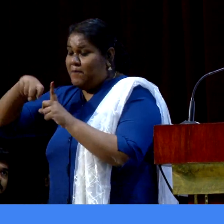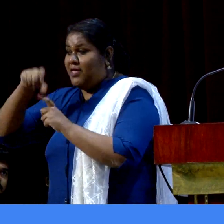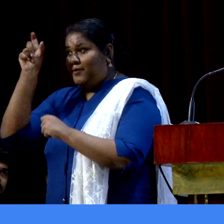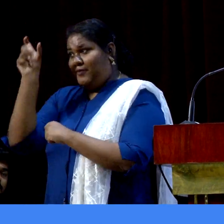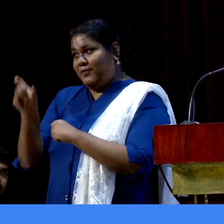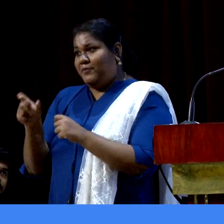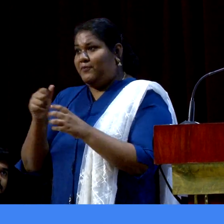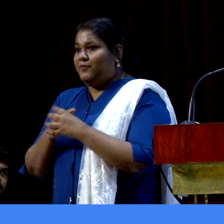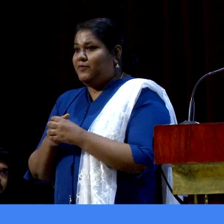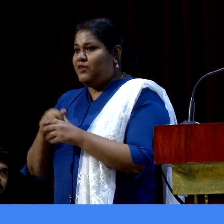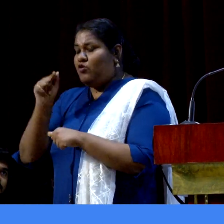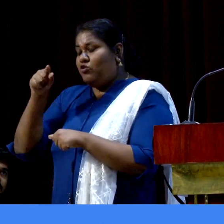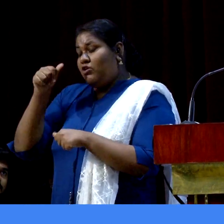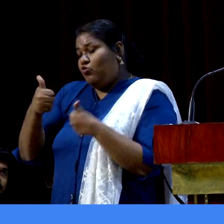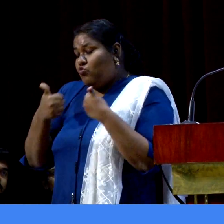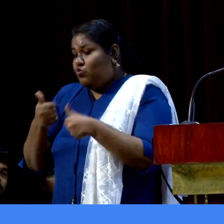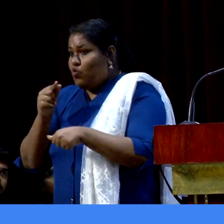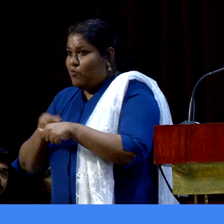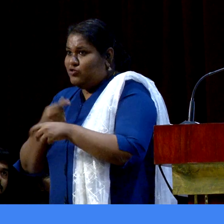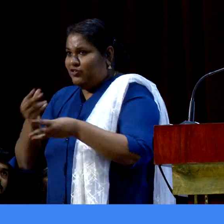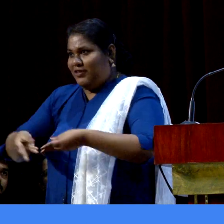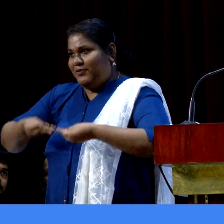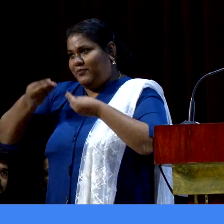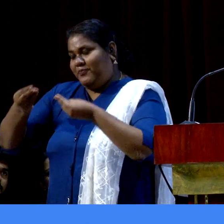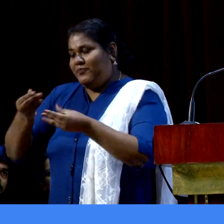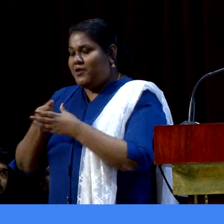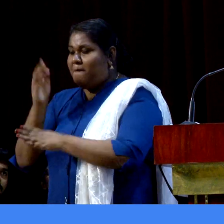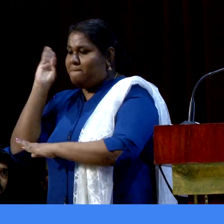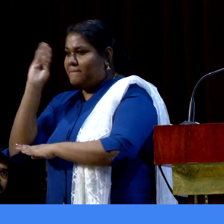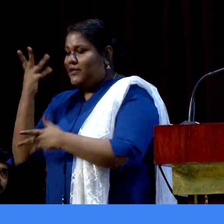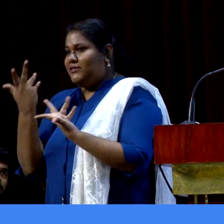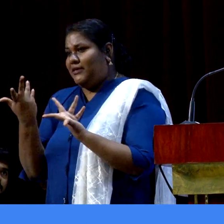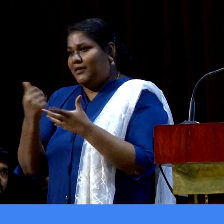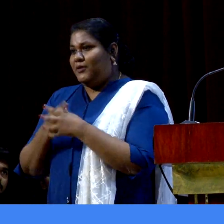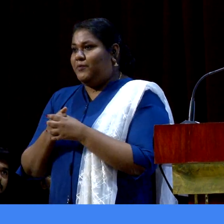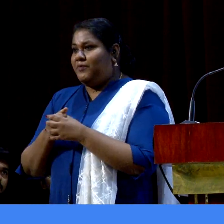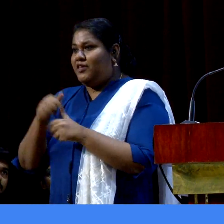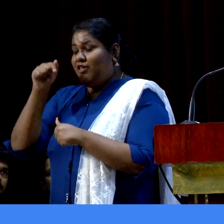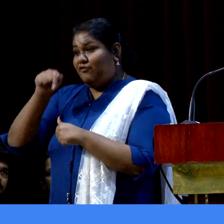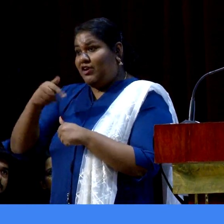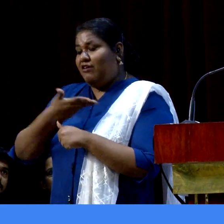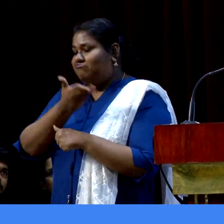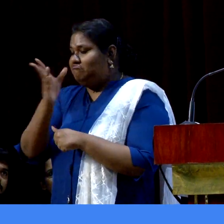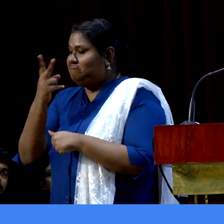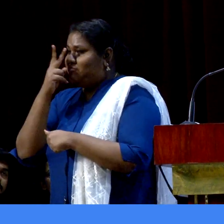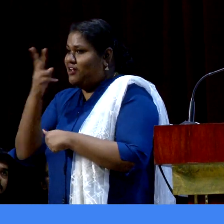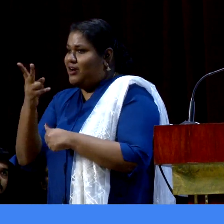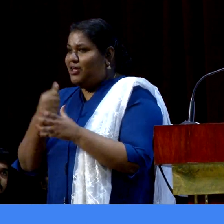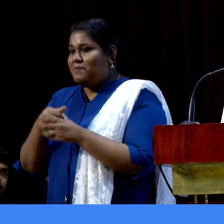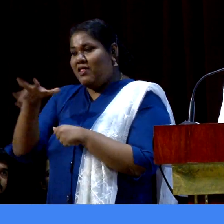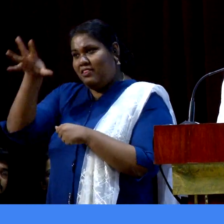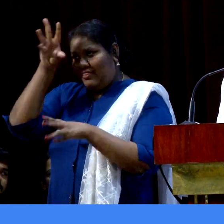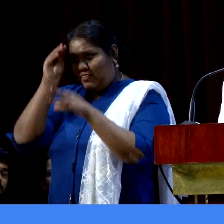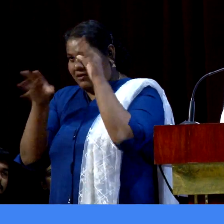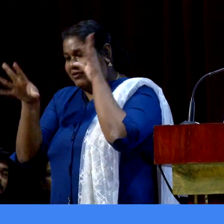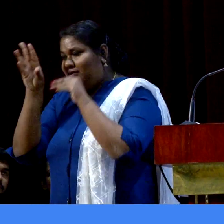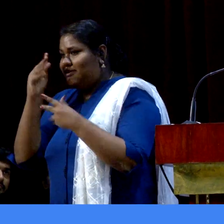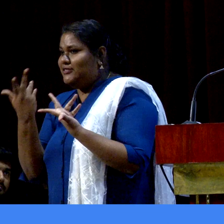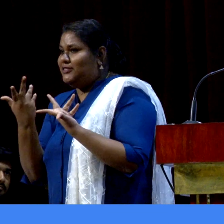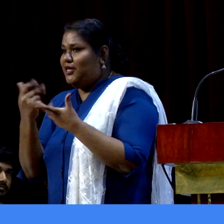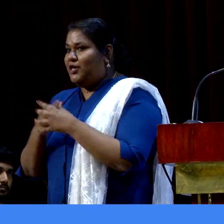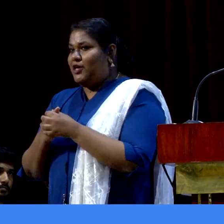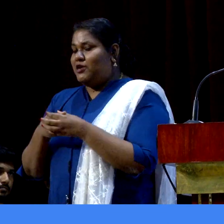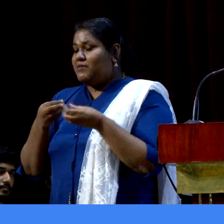ஹஸ் கிவன் அ ஆப்பர்ச்சுனிட்டி டு present myself here and to learn something and as well as to